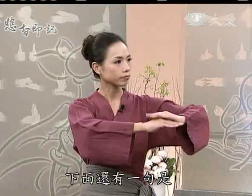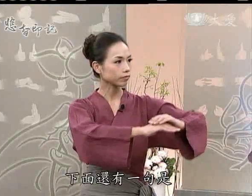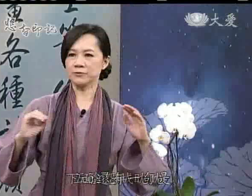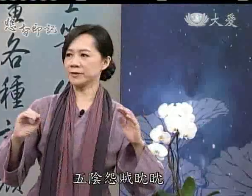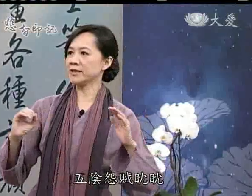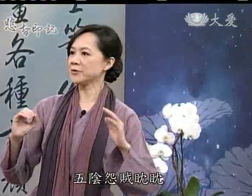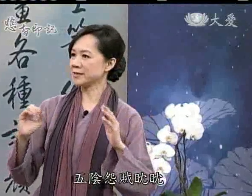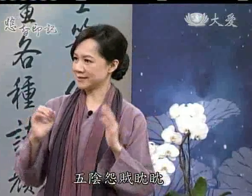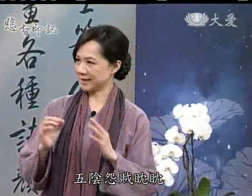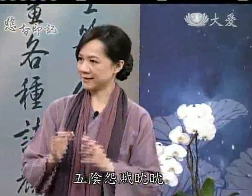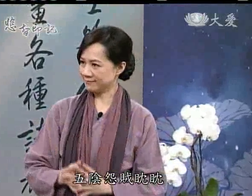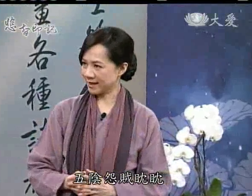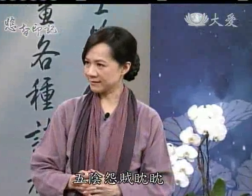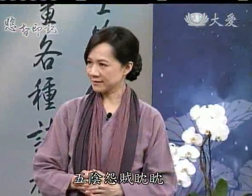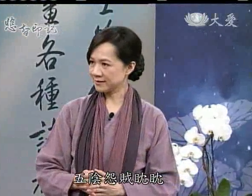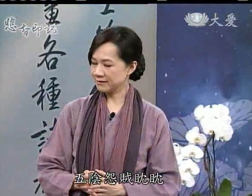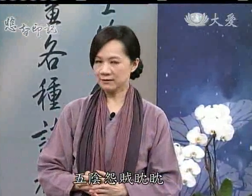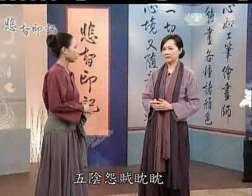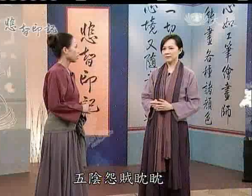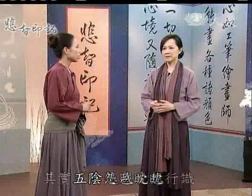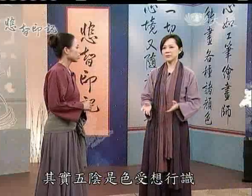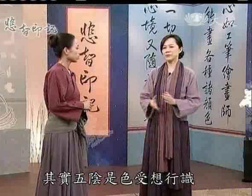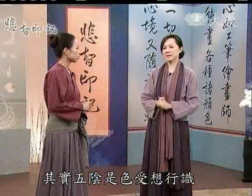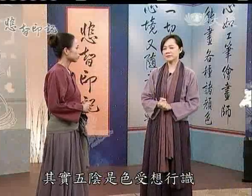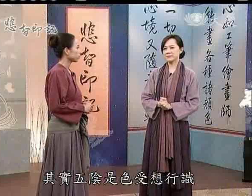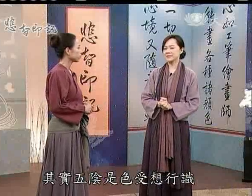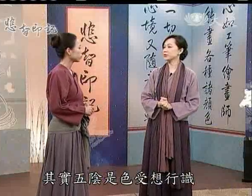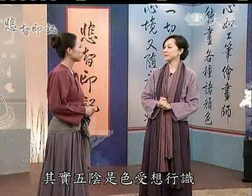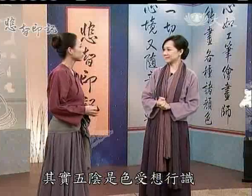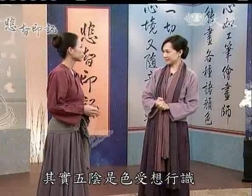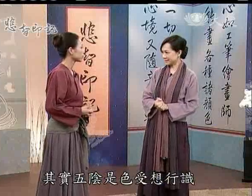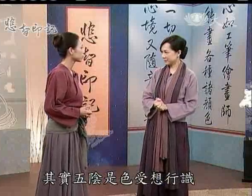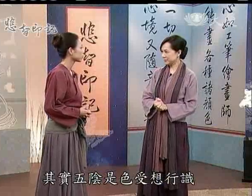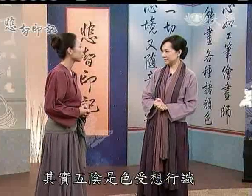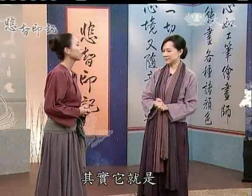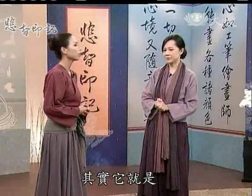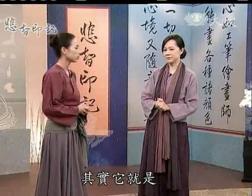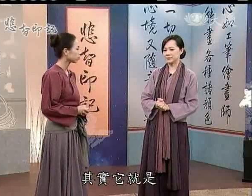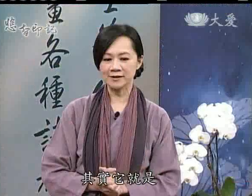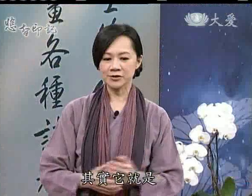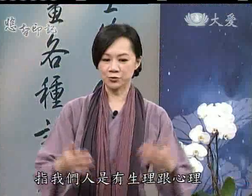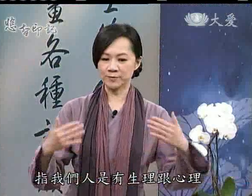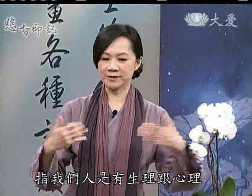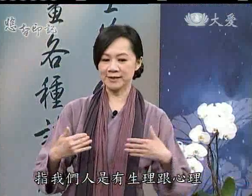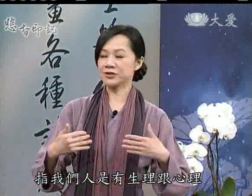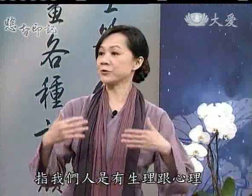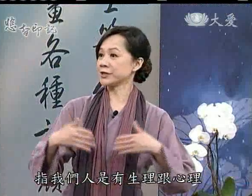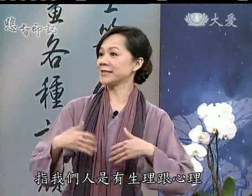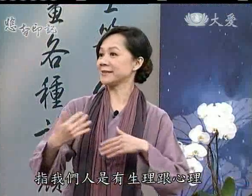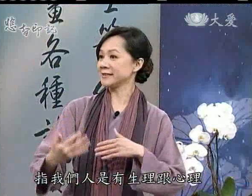是五阴怨贼丹丹。其实五阴是色受想行识，其实它就是指我们人是由生理跟心